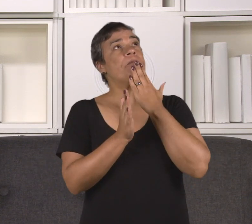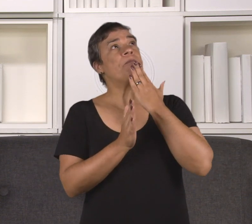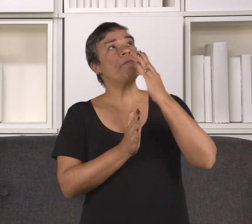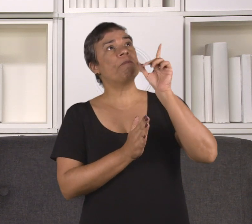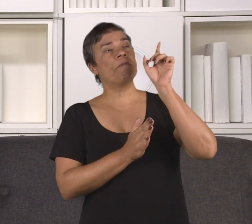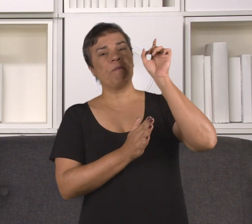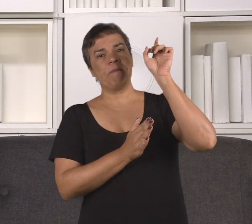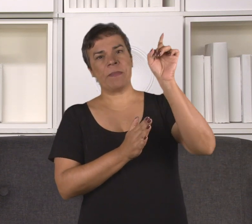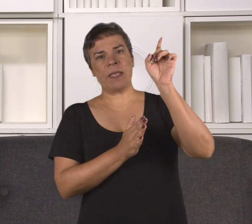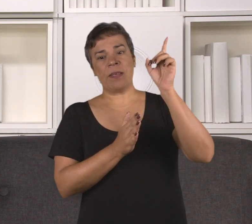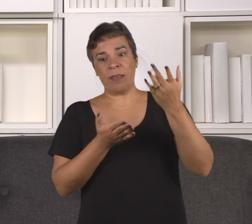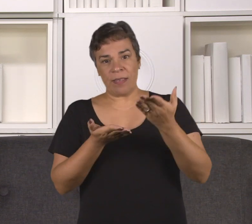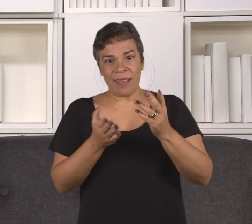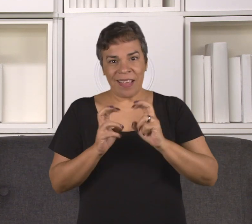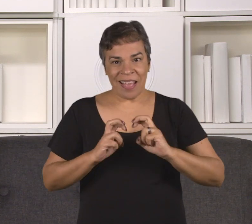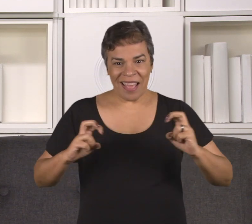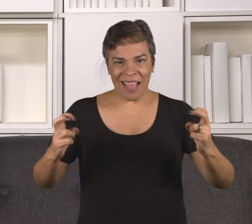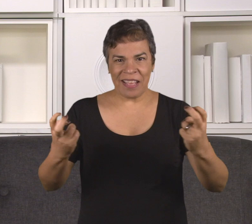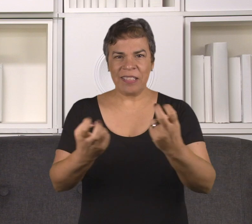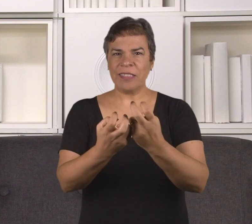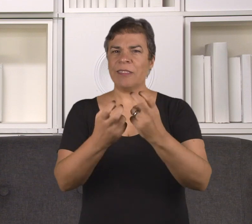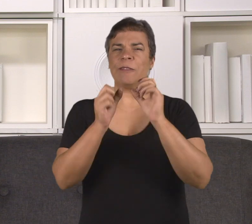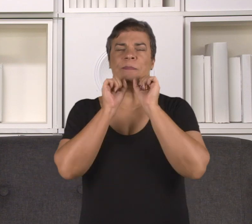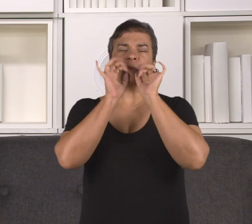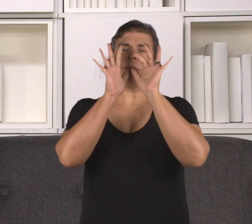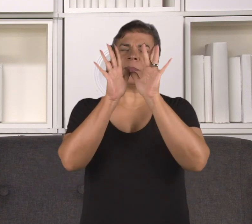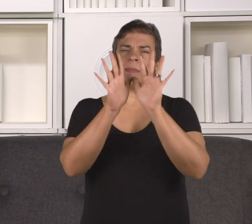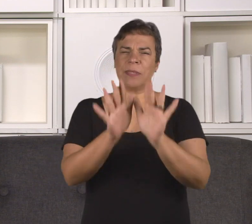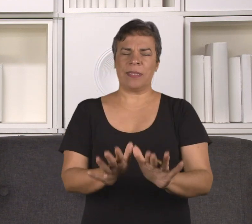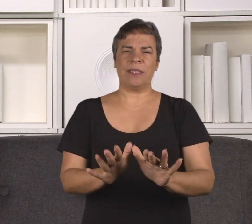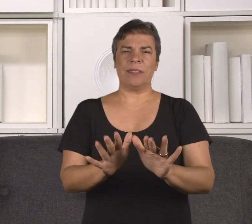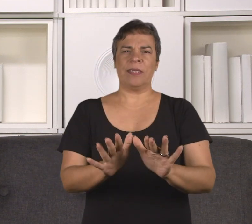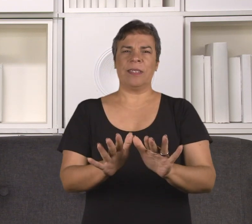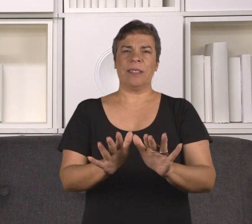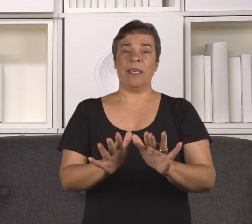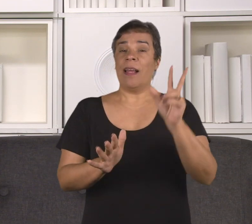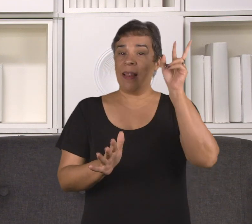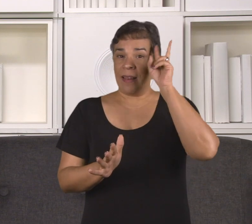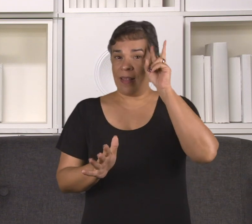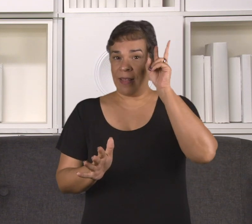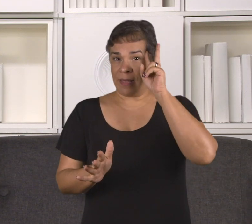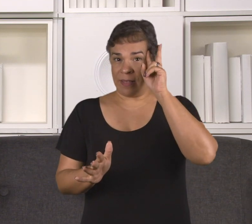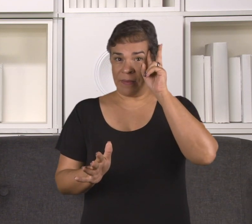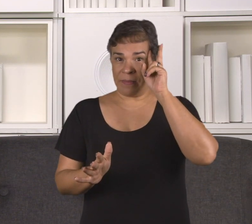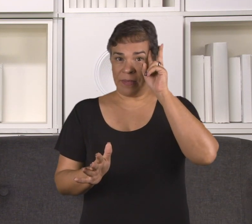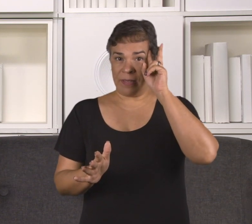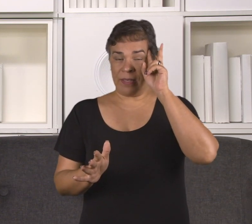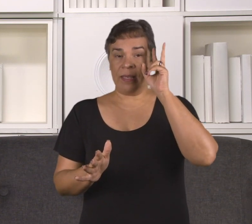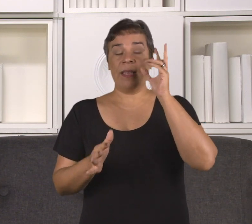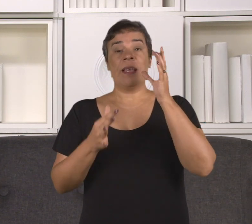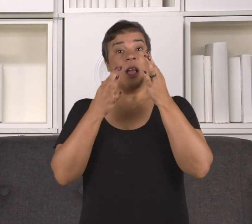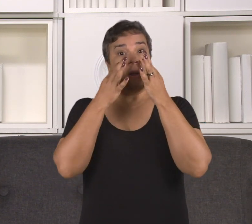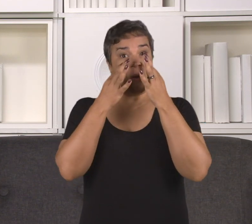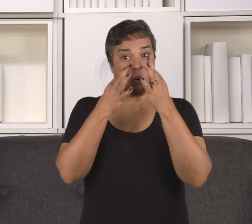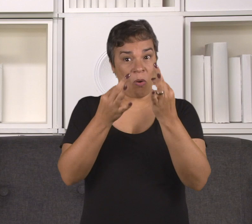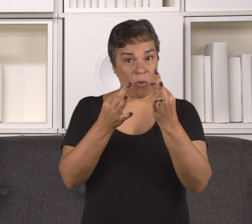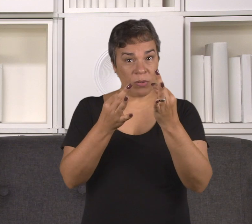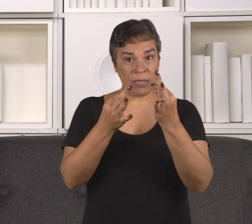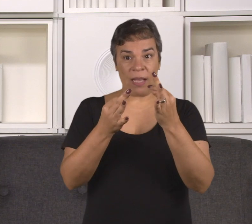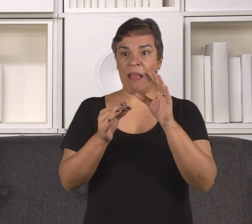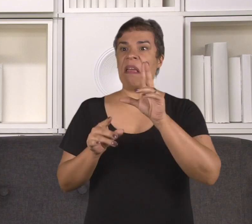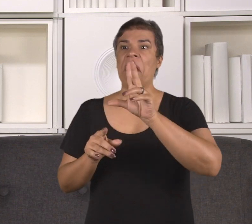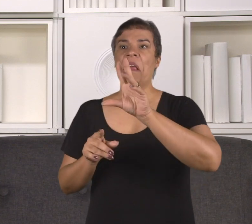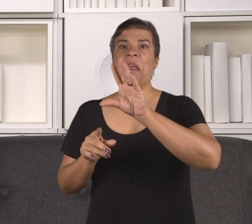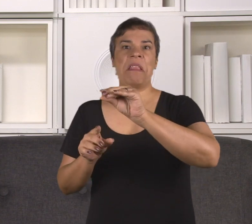essa roda de conversa seja muito abençoada hoje à noite. Não se esqueça, ouça sem interromper, acolha